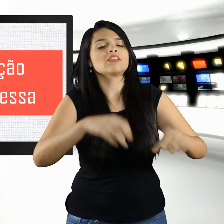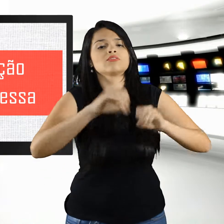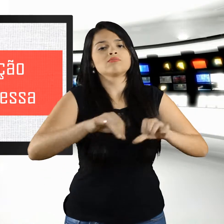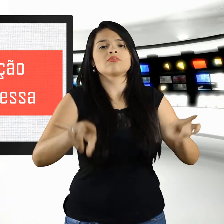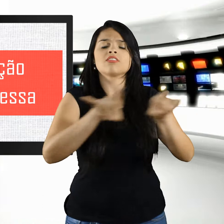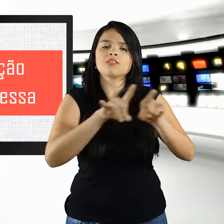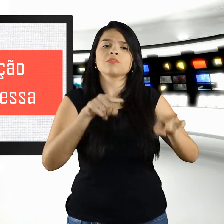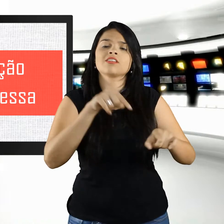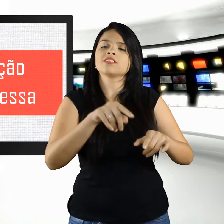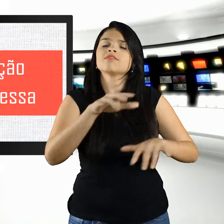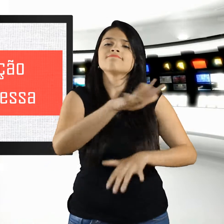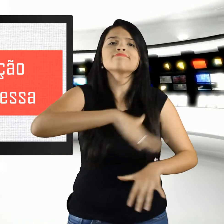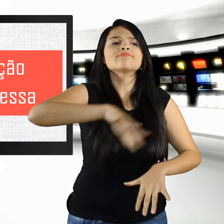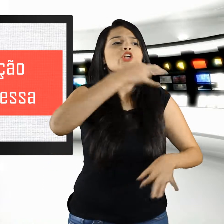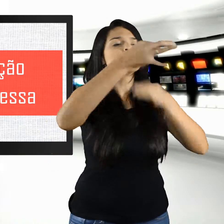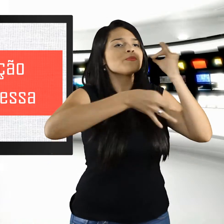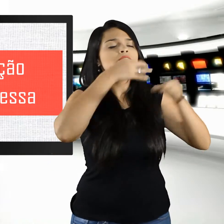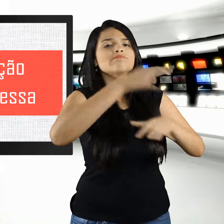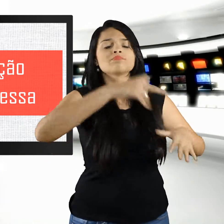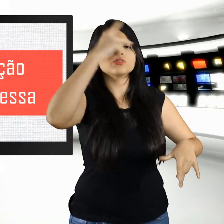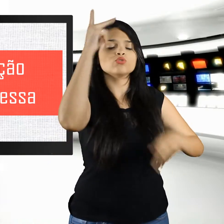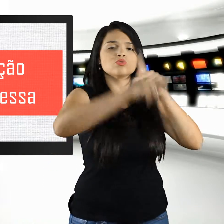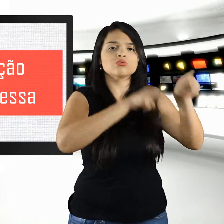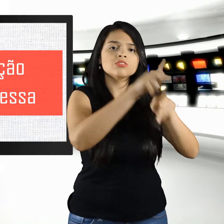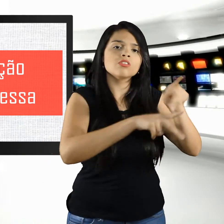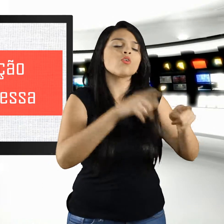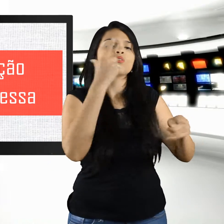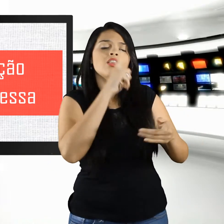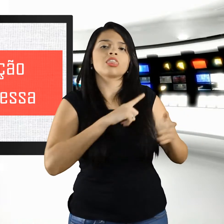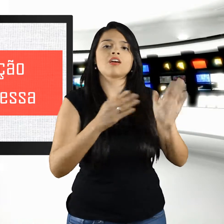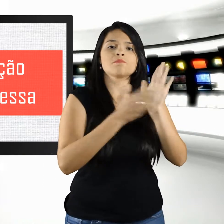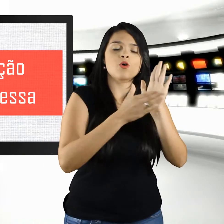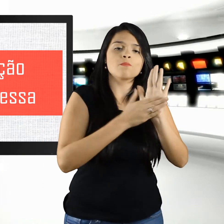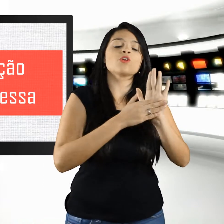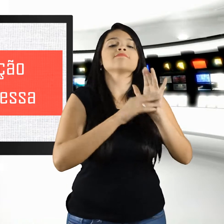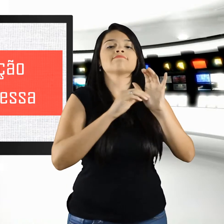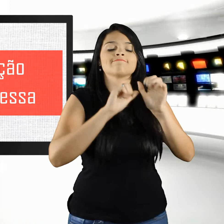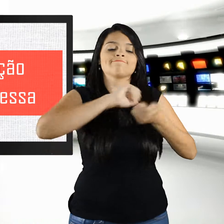sociedade civil, para consensualmente chegarmos a uma proposta de ajuste da legislação.